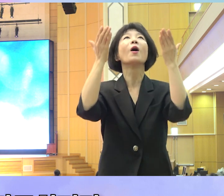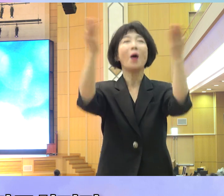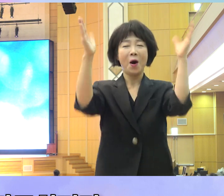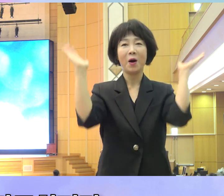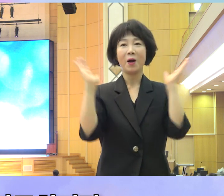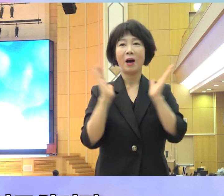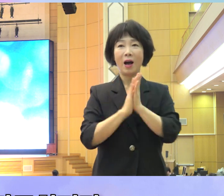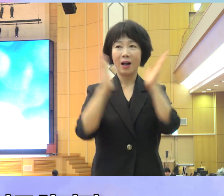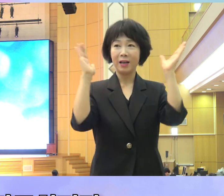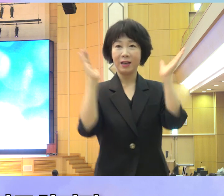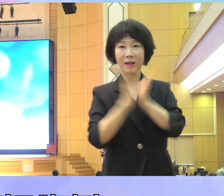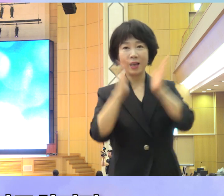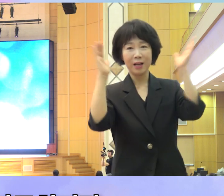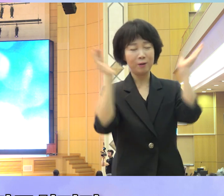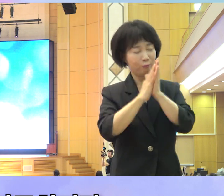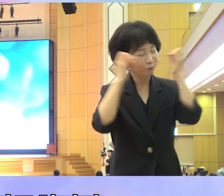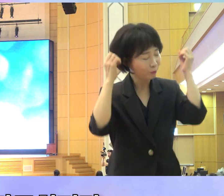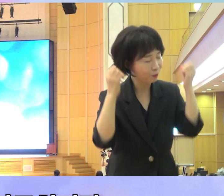찬송하면서